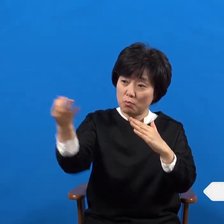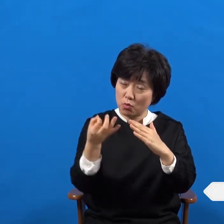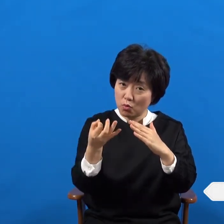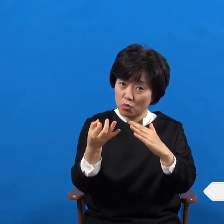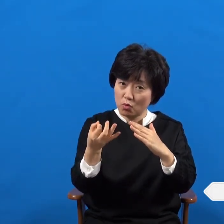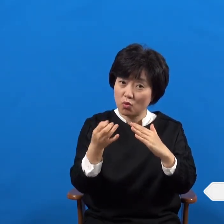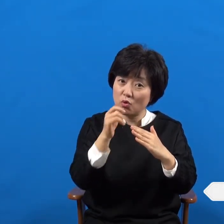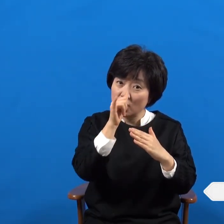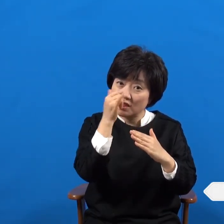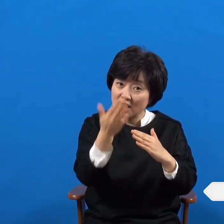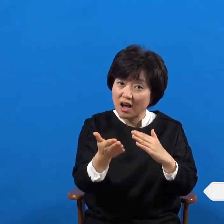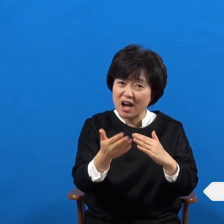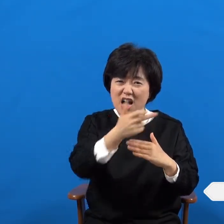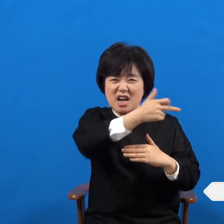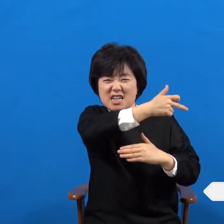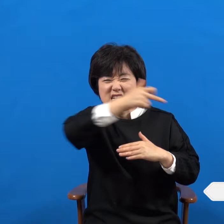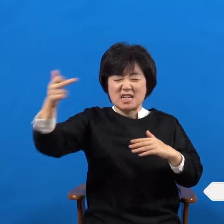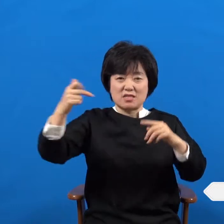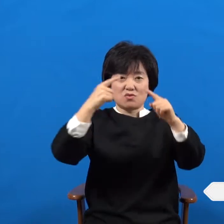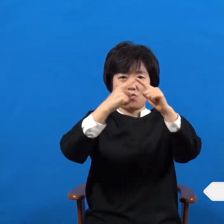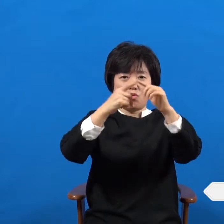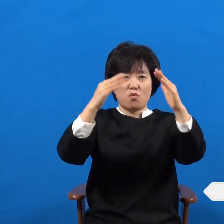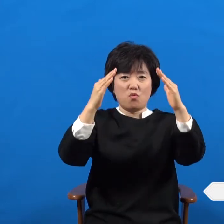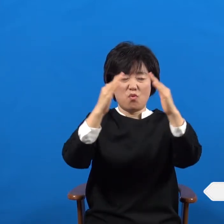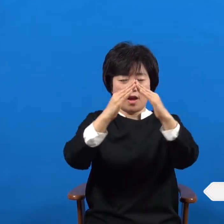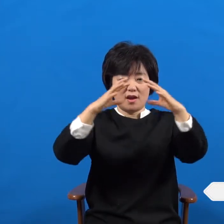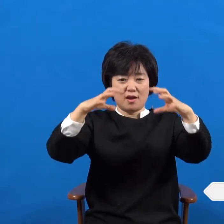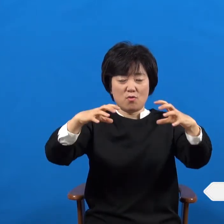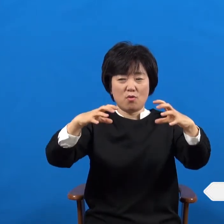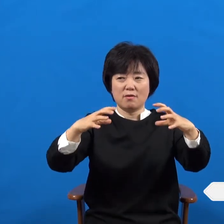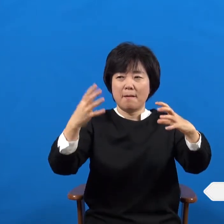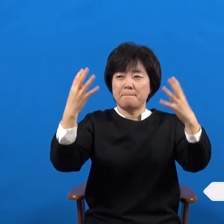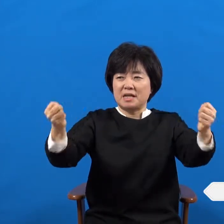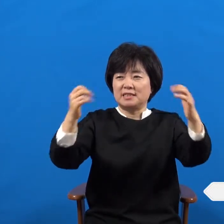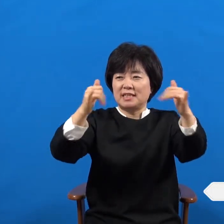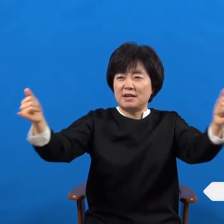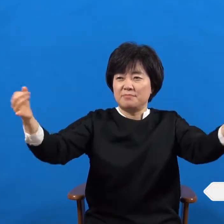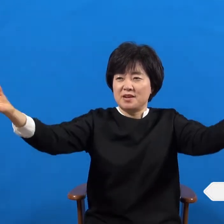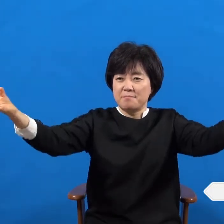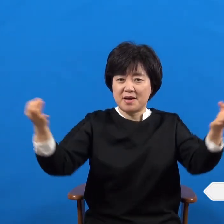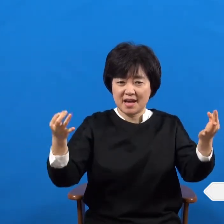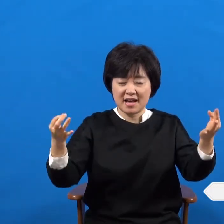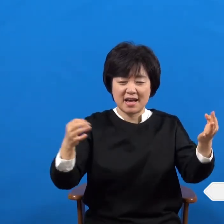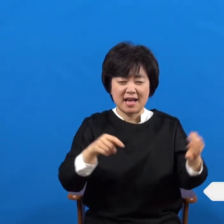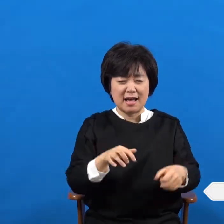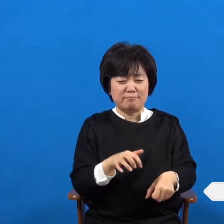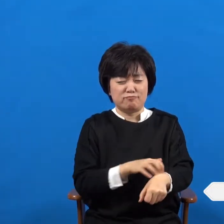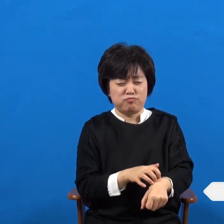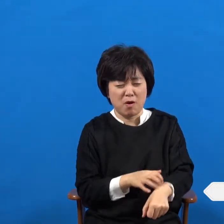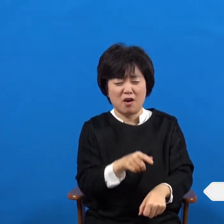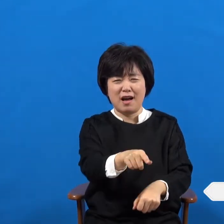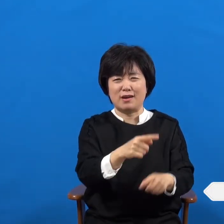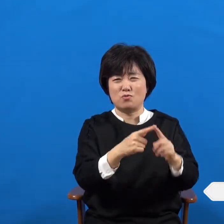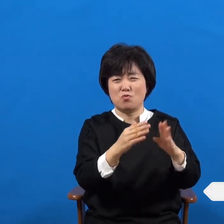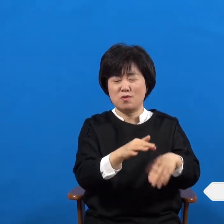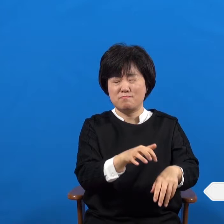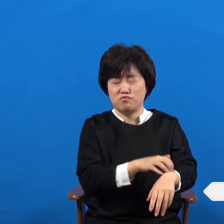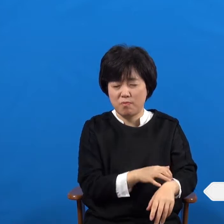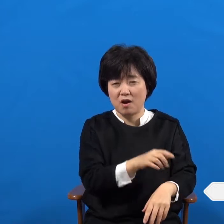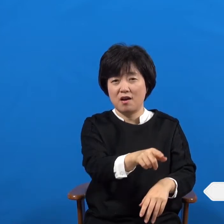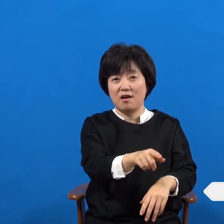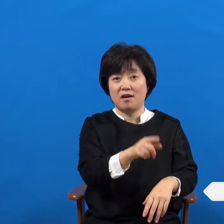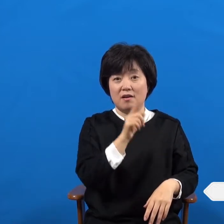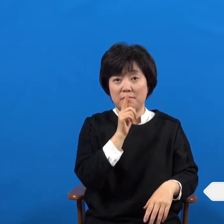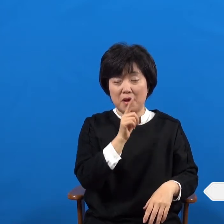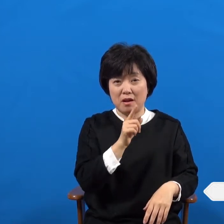있는지, 대형 교회로 주변에 많은 사람들에게 불편을 주지만 그 불편 가운데서도